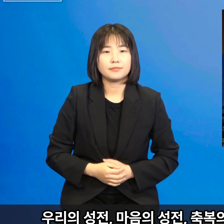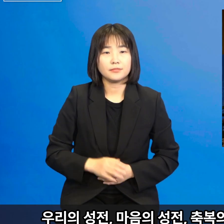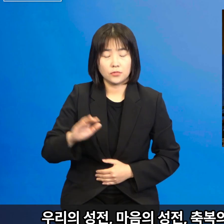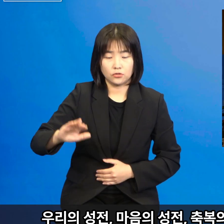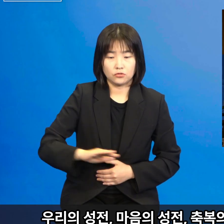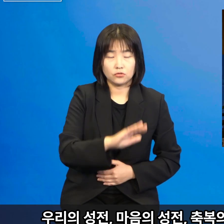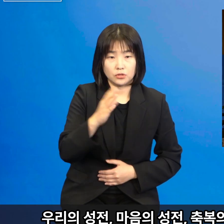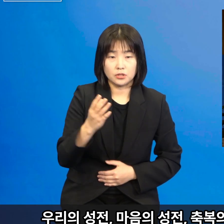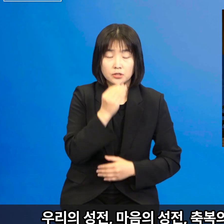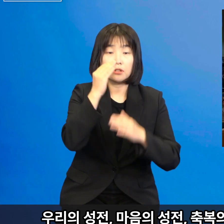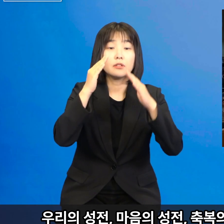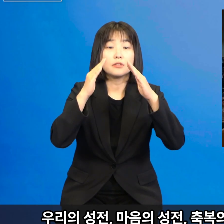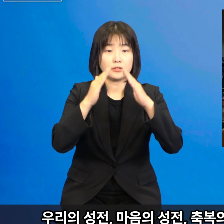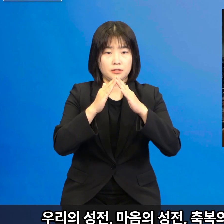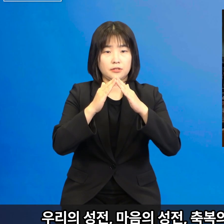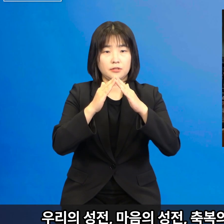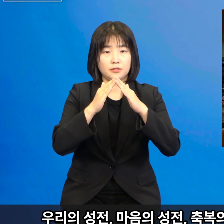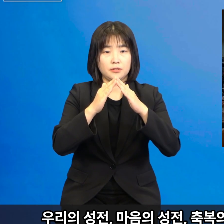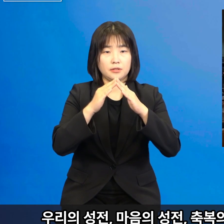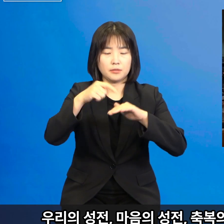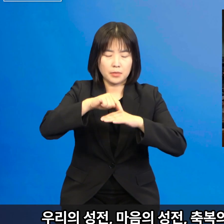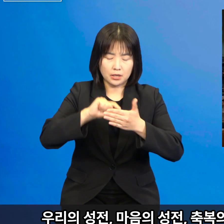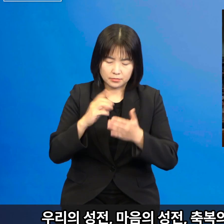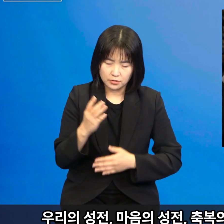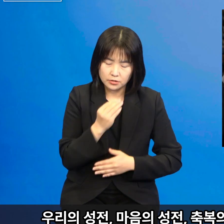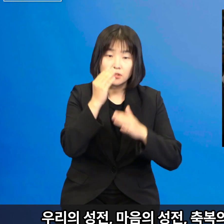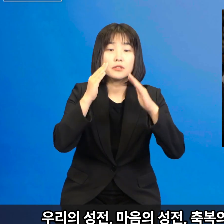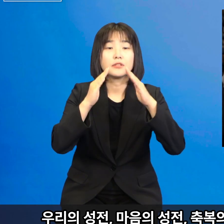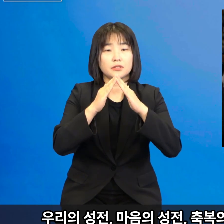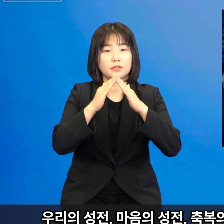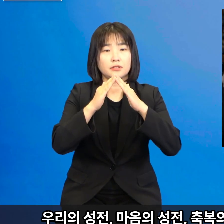우리의 성전, 마음의 성전,